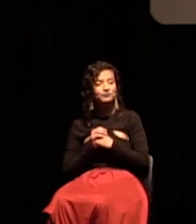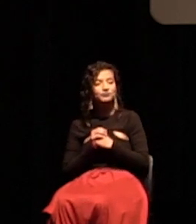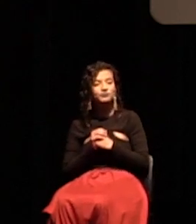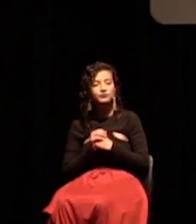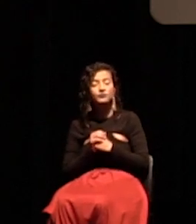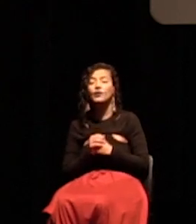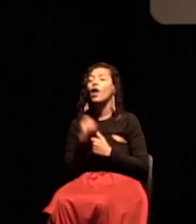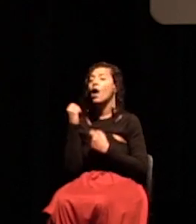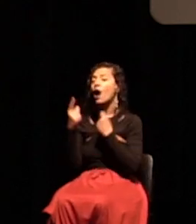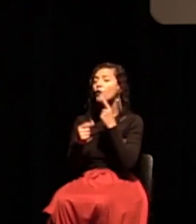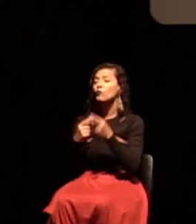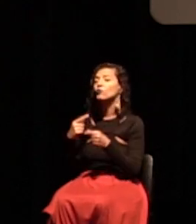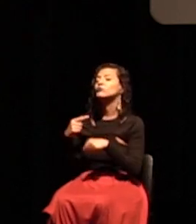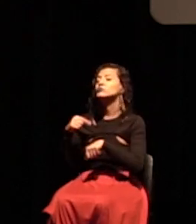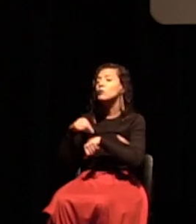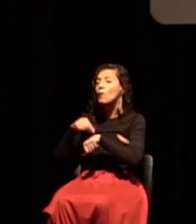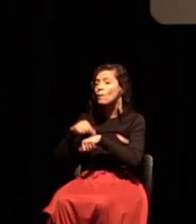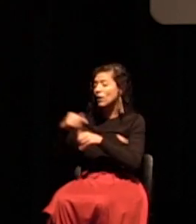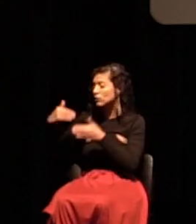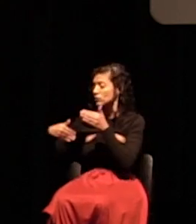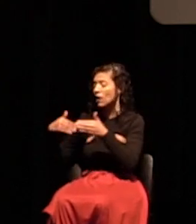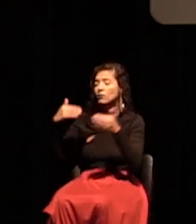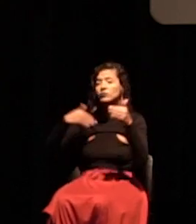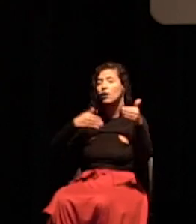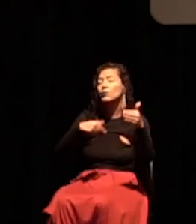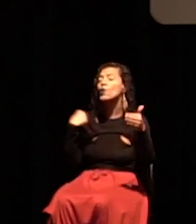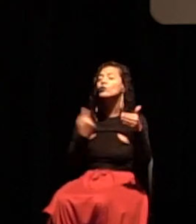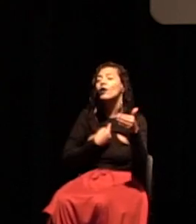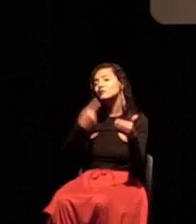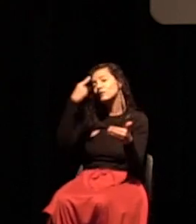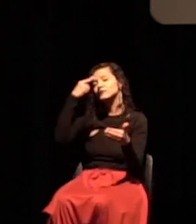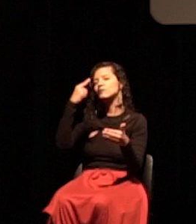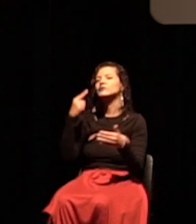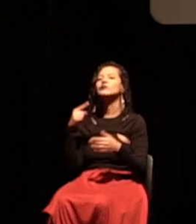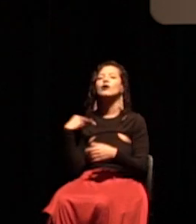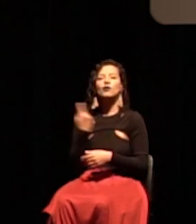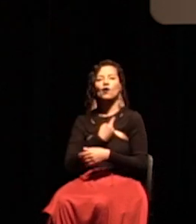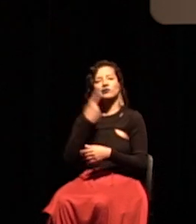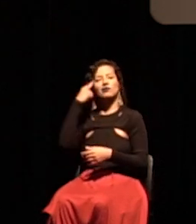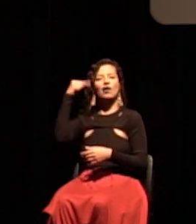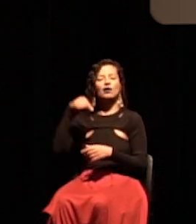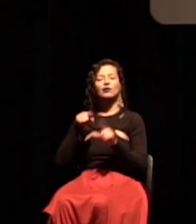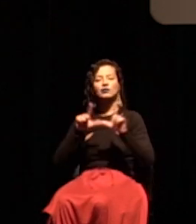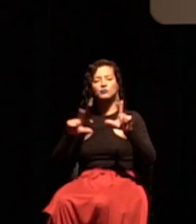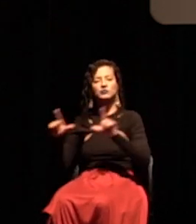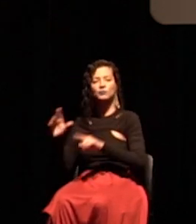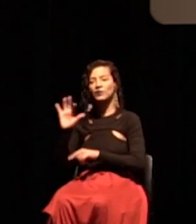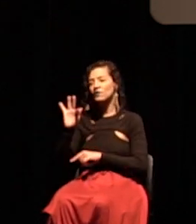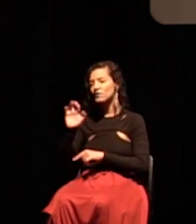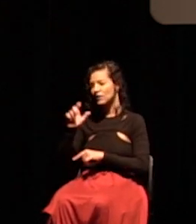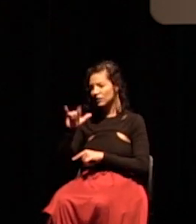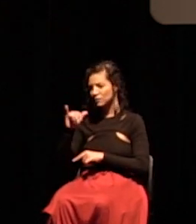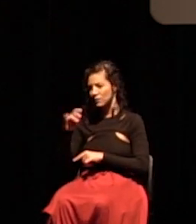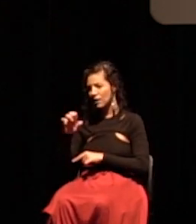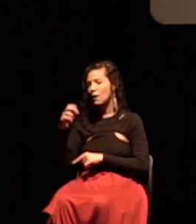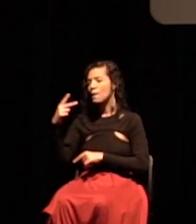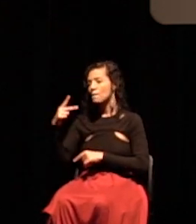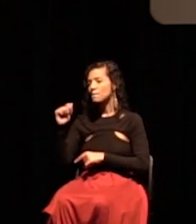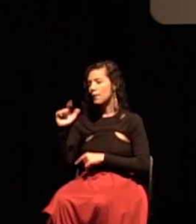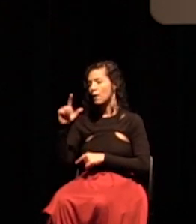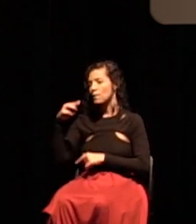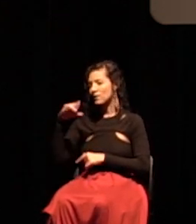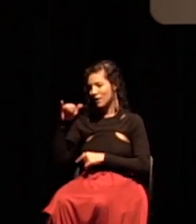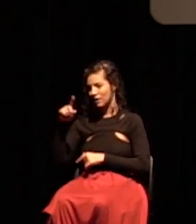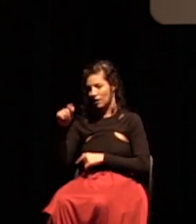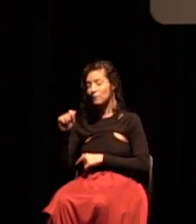momentos do tempo que, inclusive, se vão suceder a esta exposição. Está aqui também o querido amigo Paulo Meada, que vai ser o curador